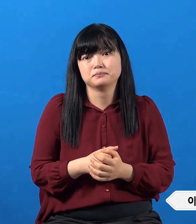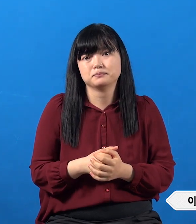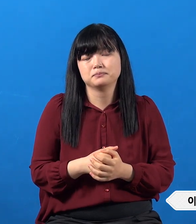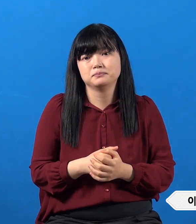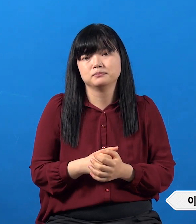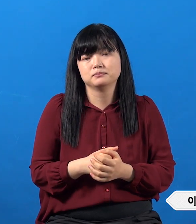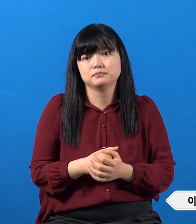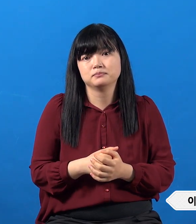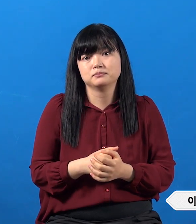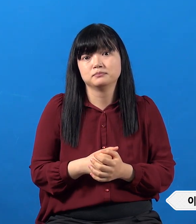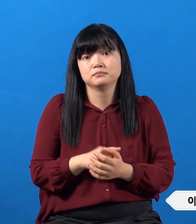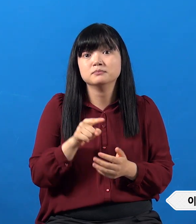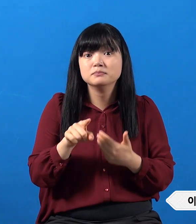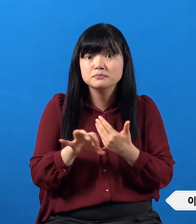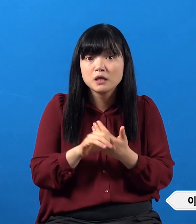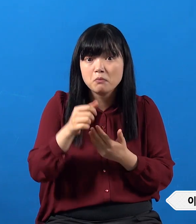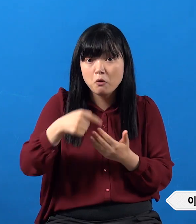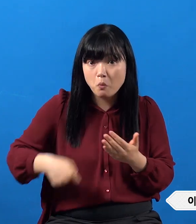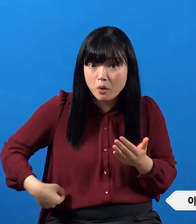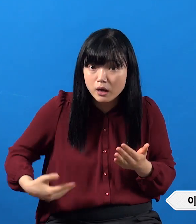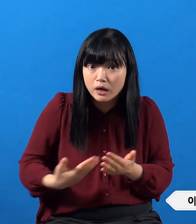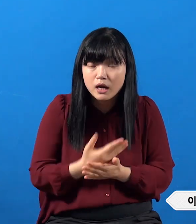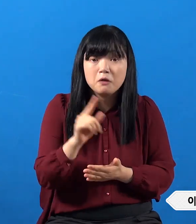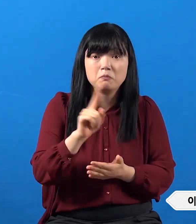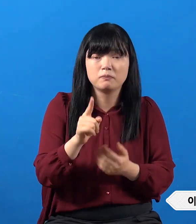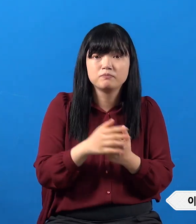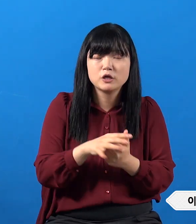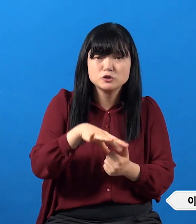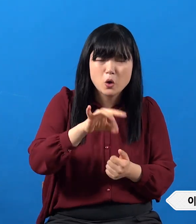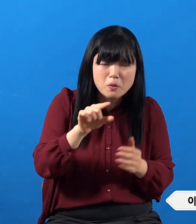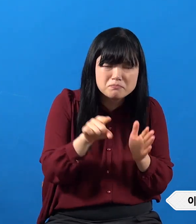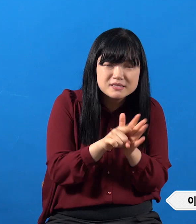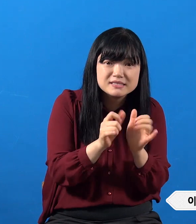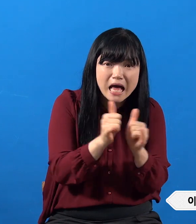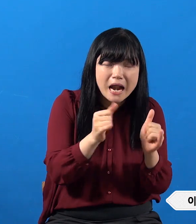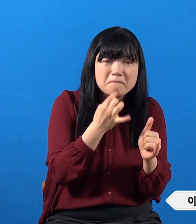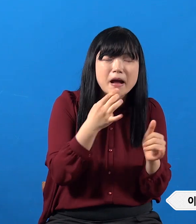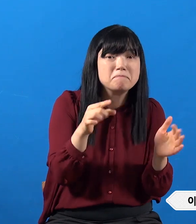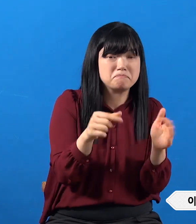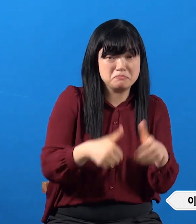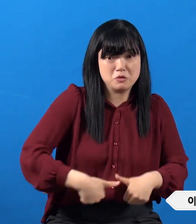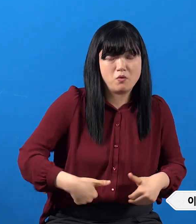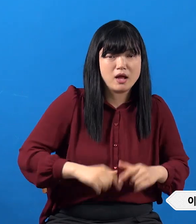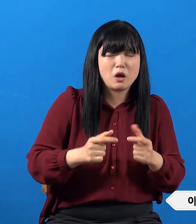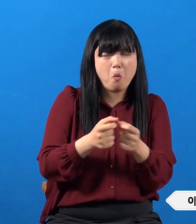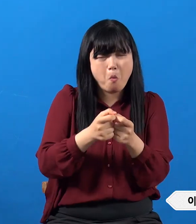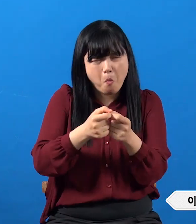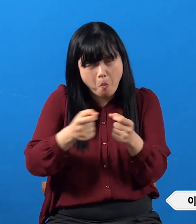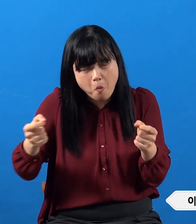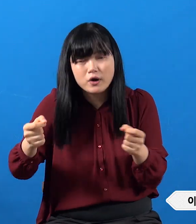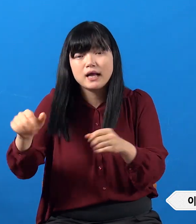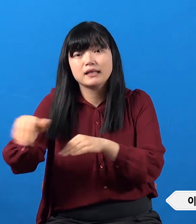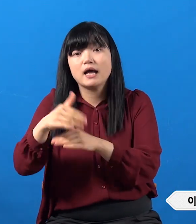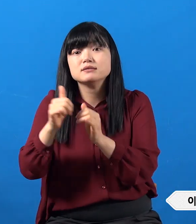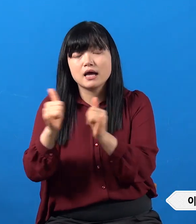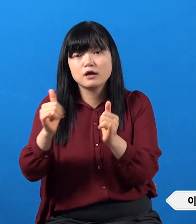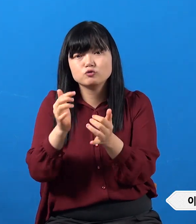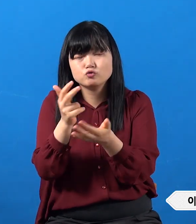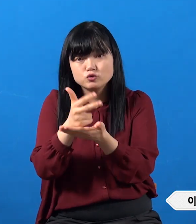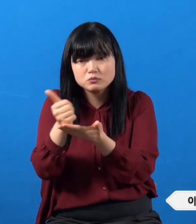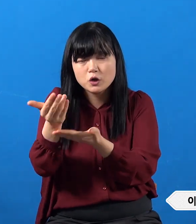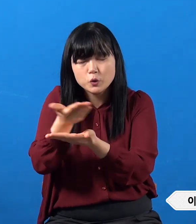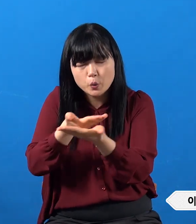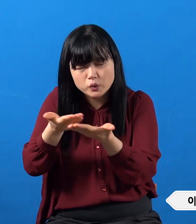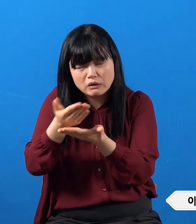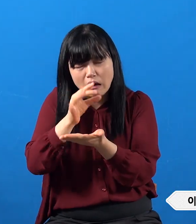자, 그렇다면 회개는 처음 믿는 사람이 가면 필요한 것이 아니에요. 오래 믿었던 사람들. 그런데 주님과의